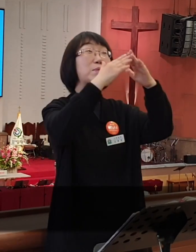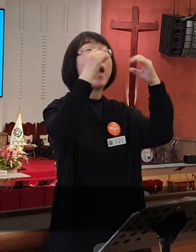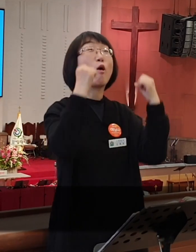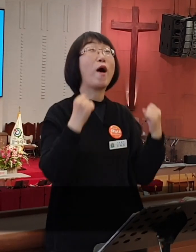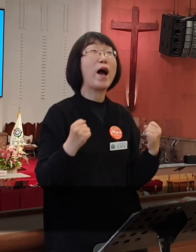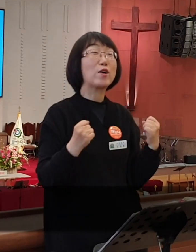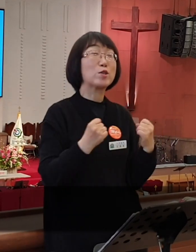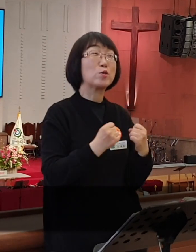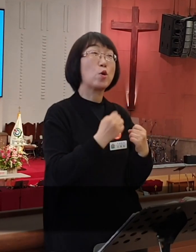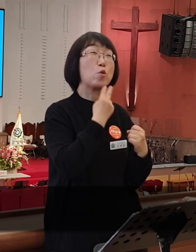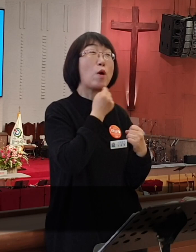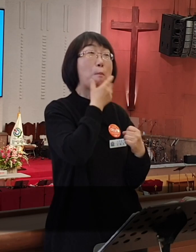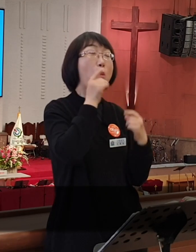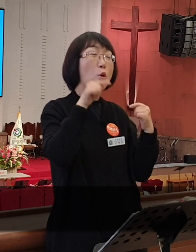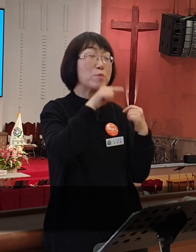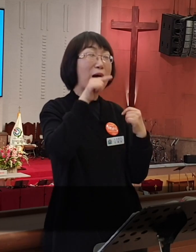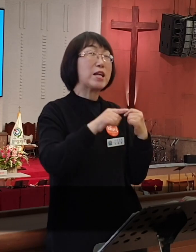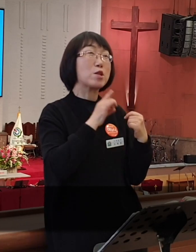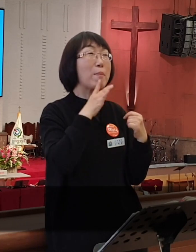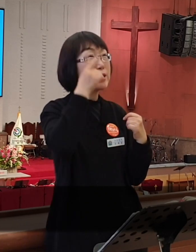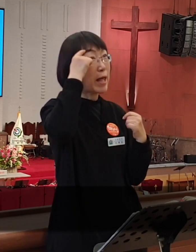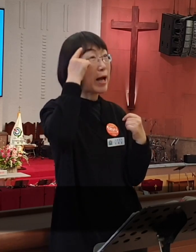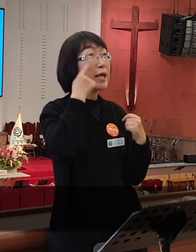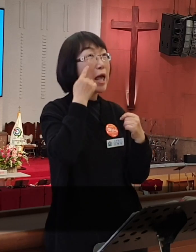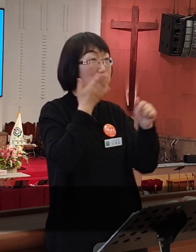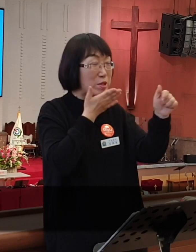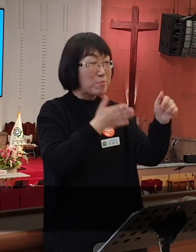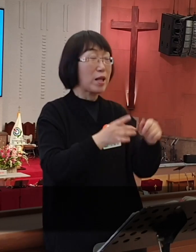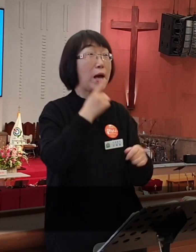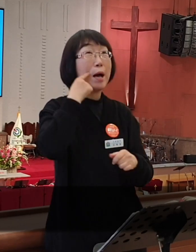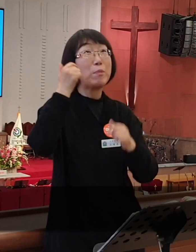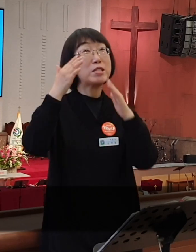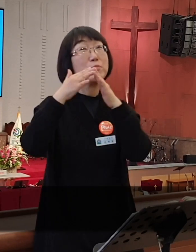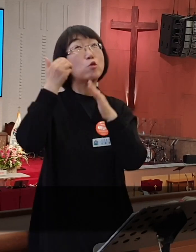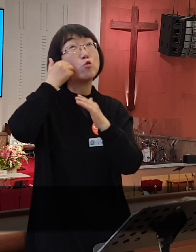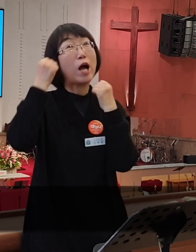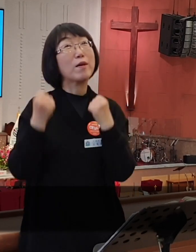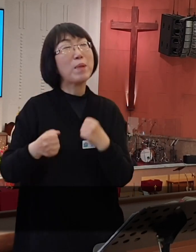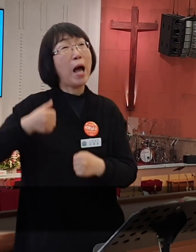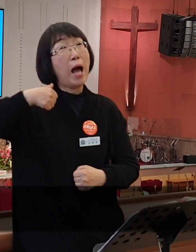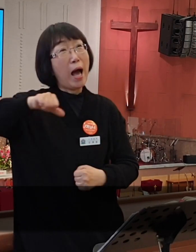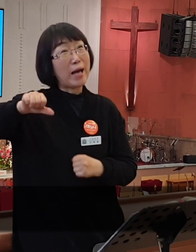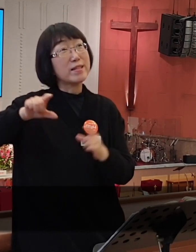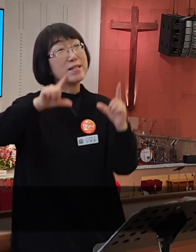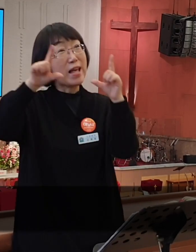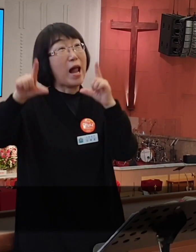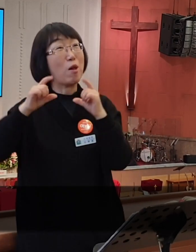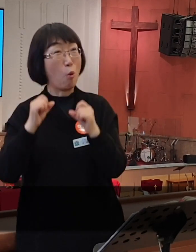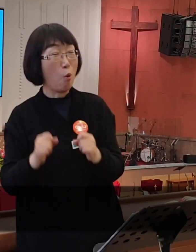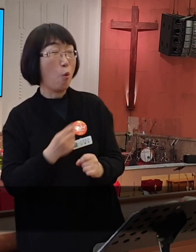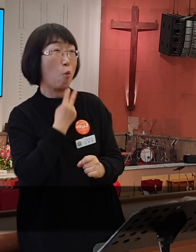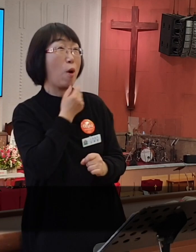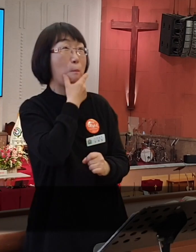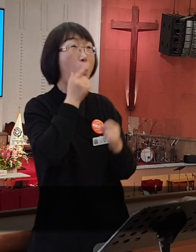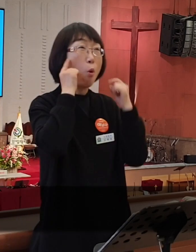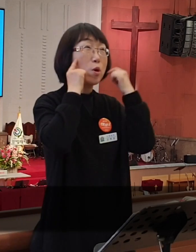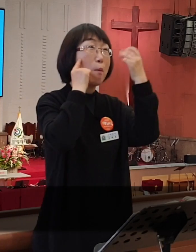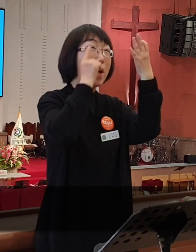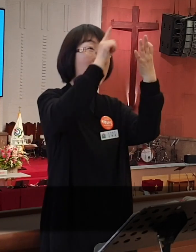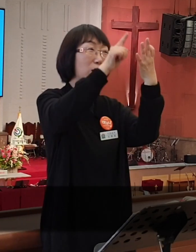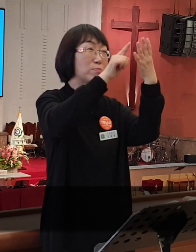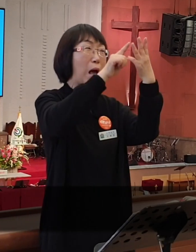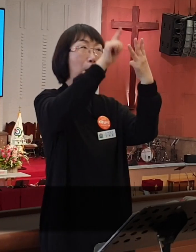건 요한복음 안에서 생각하셔야 돼요. 아버지 집에는 누가 거하는지 아십니까? 아들이 거합니다. 요한복음 8장 31절부터